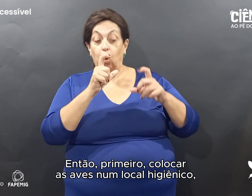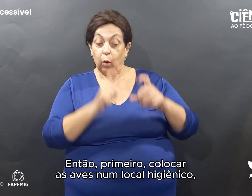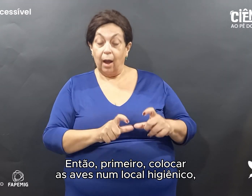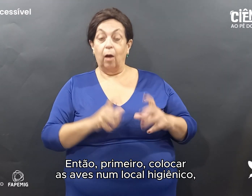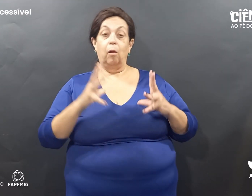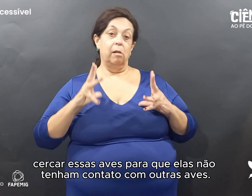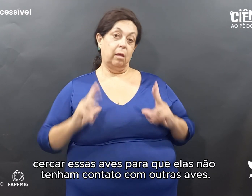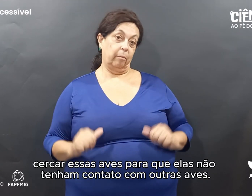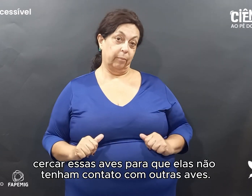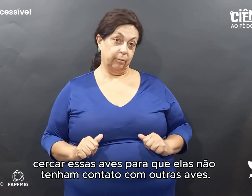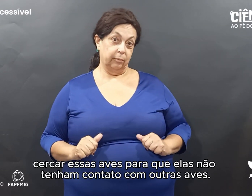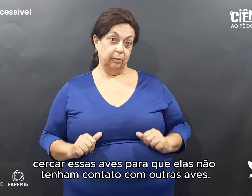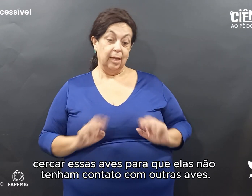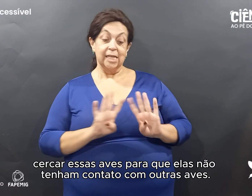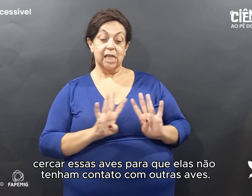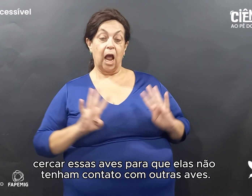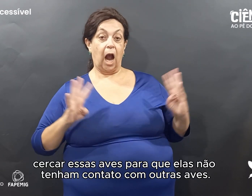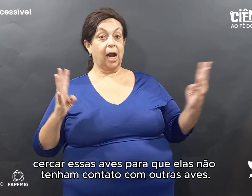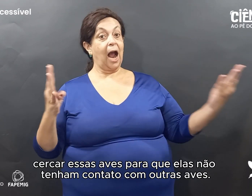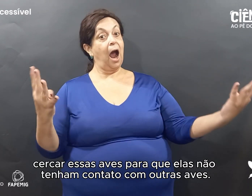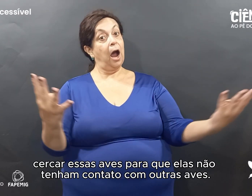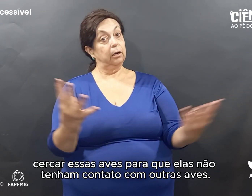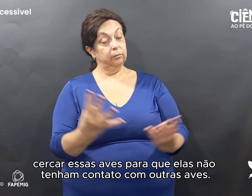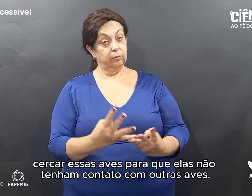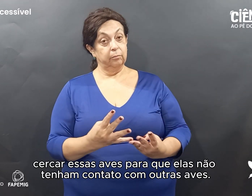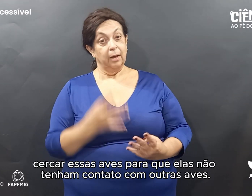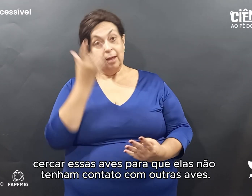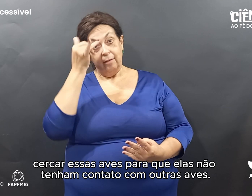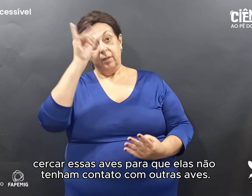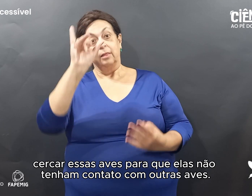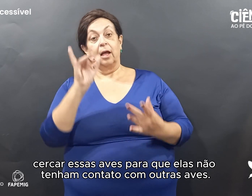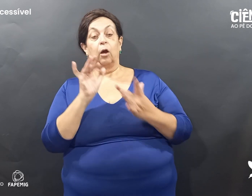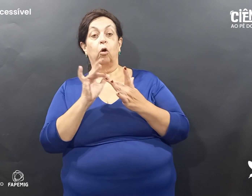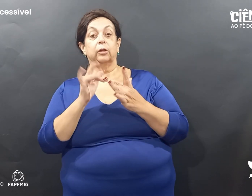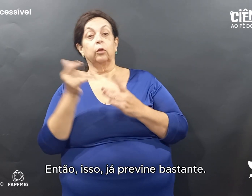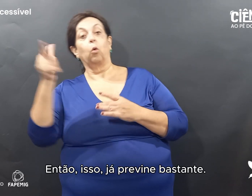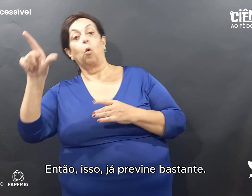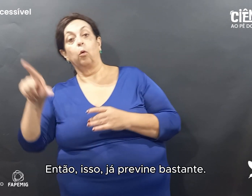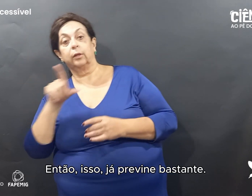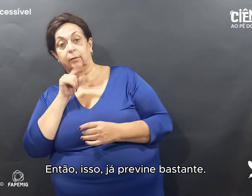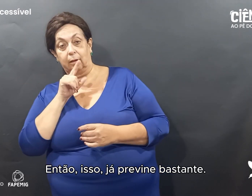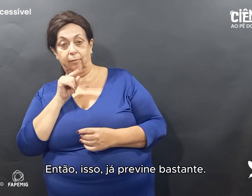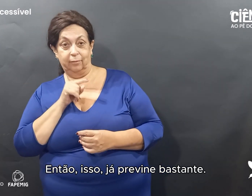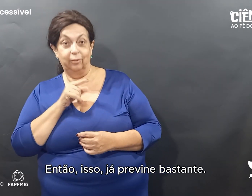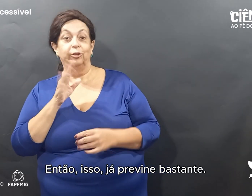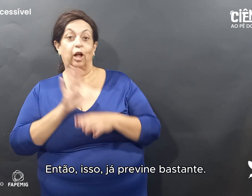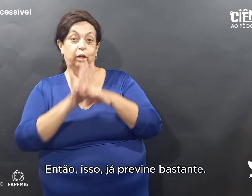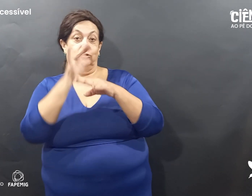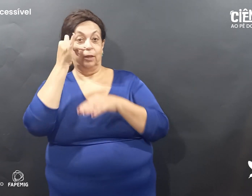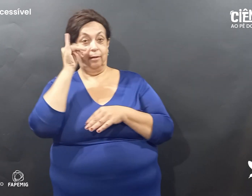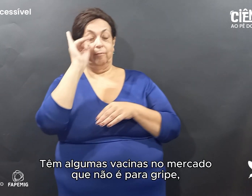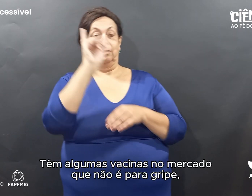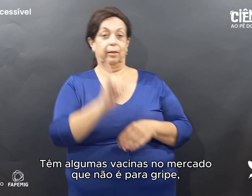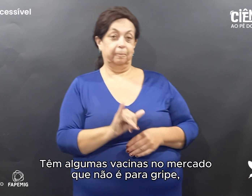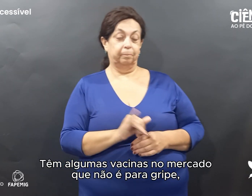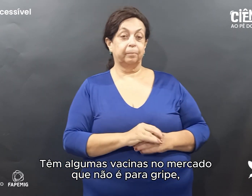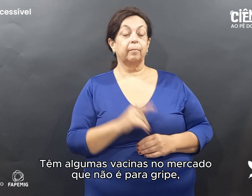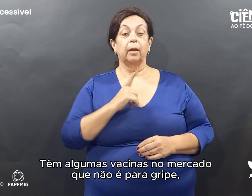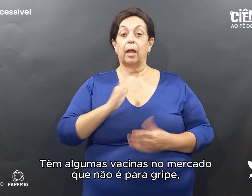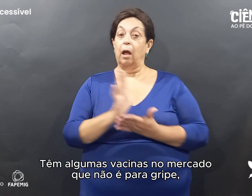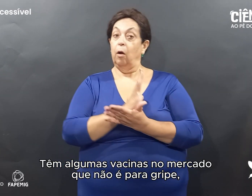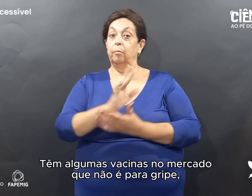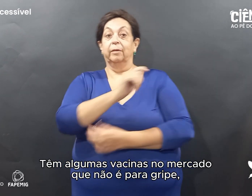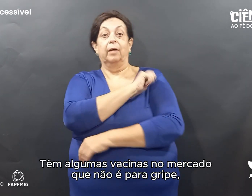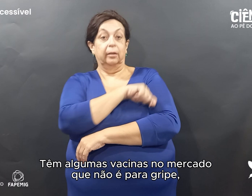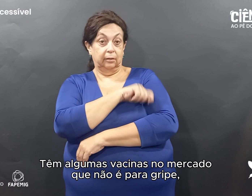local higiênico, cercar essas aves para que elas não tenham contato com outras aves. Então, isso já previne bastante. Tem algumas